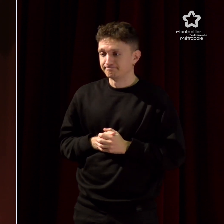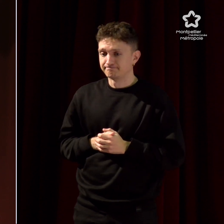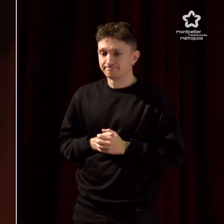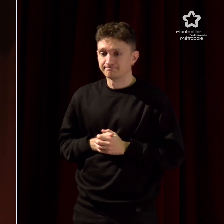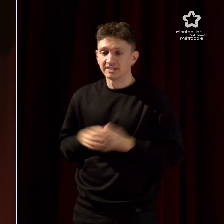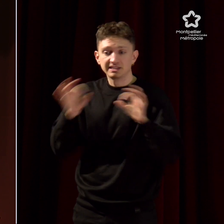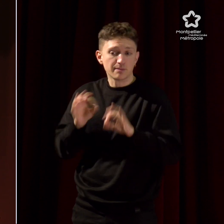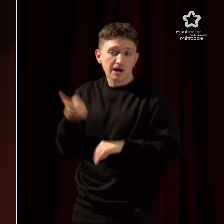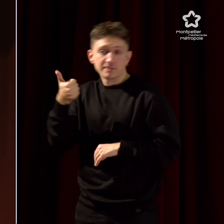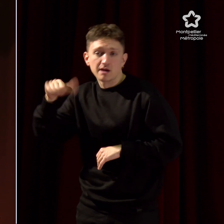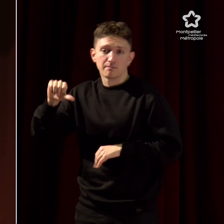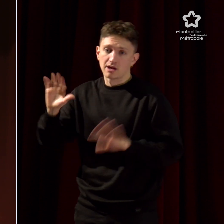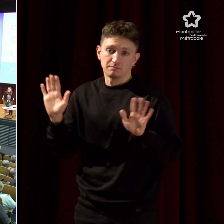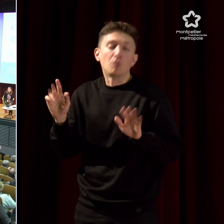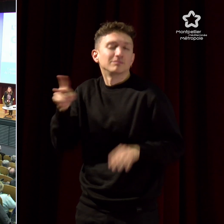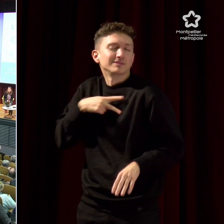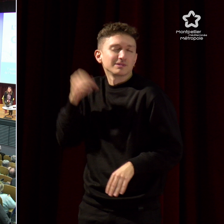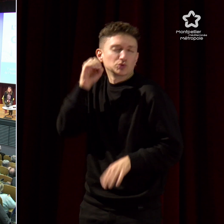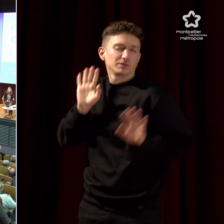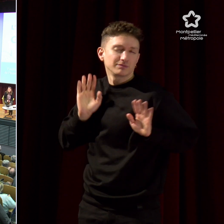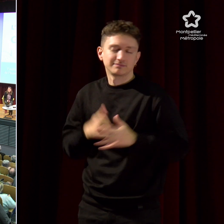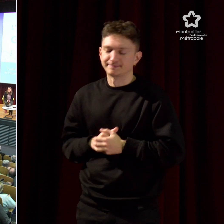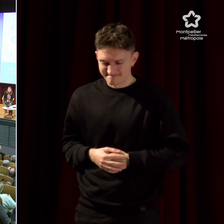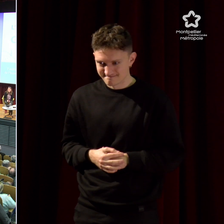Enfin, ça, c'est mon point de vue. Hein.